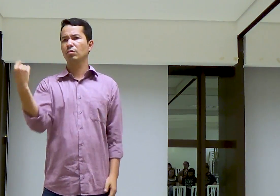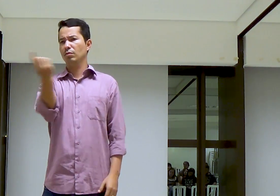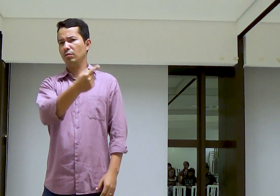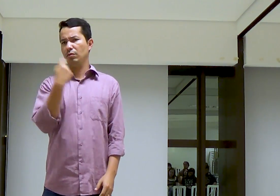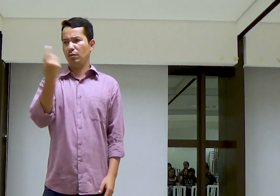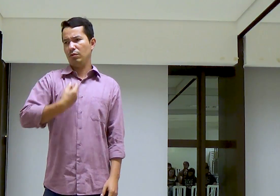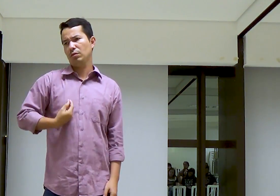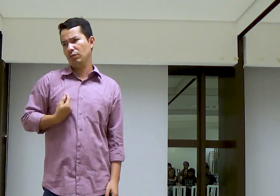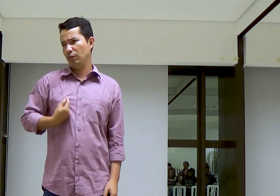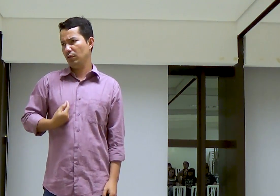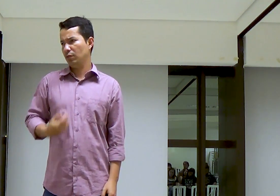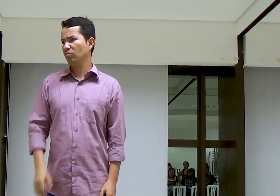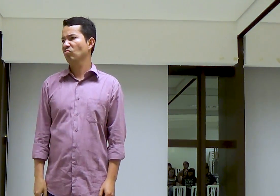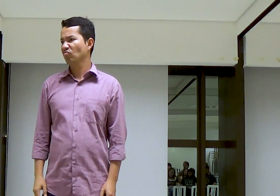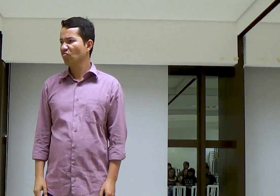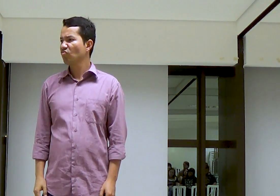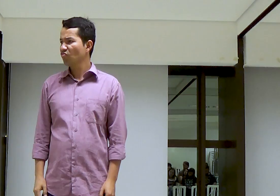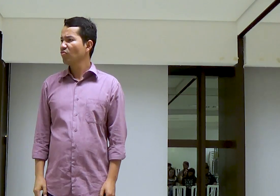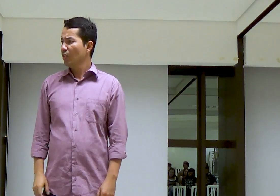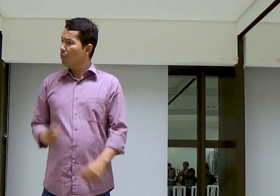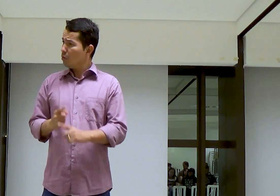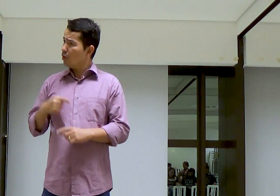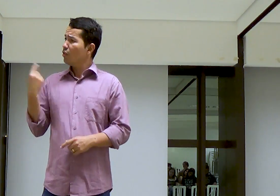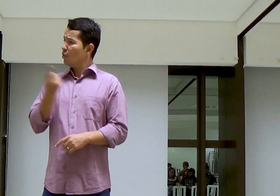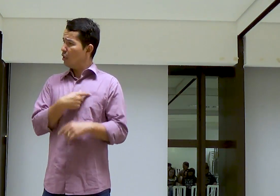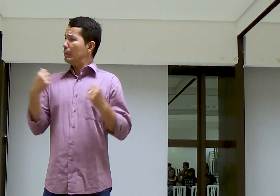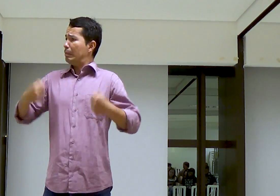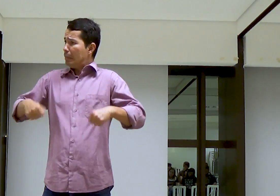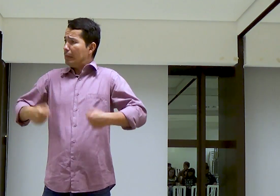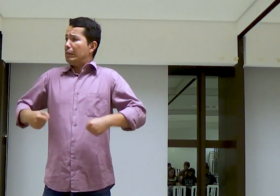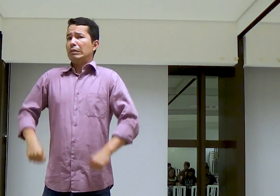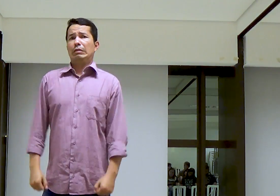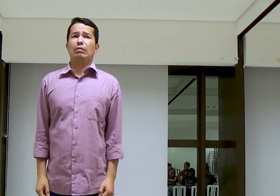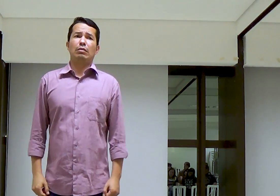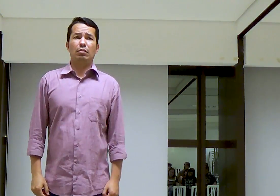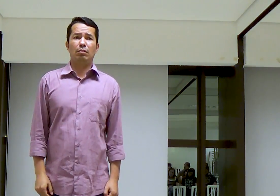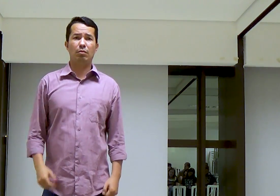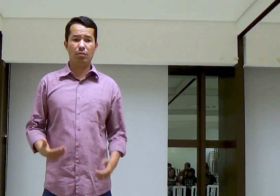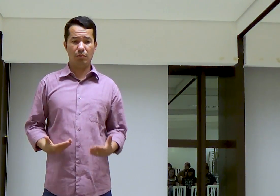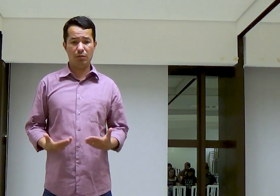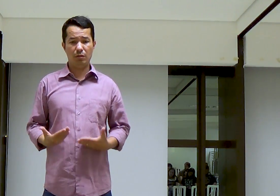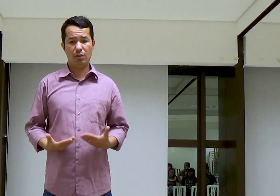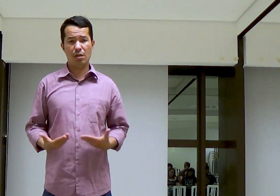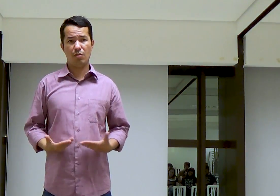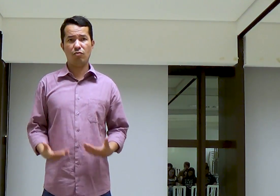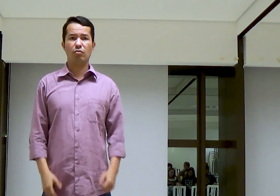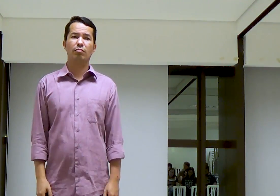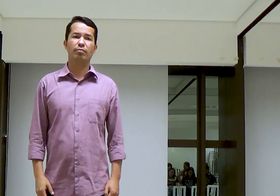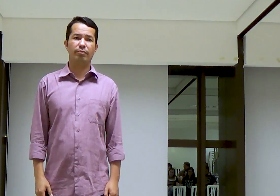que Deus abençoe as nossas vidas, sim. Porque nós precisamos ser servos.